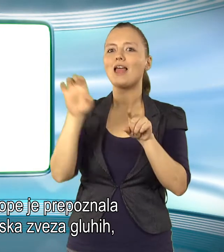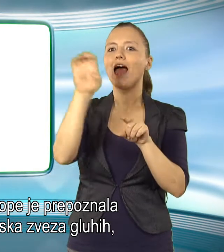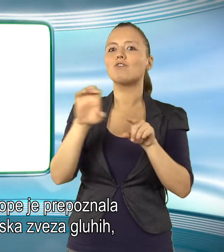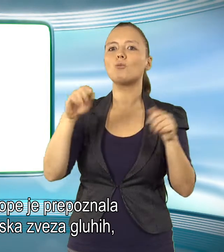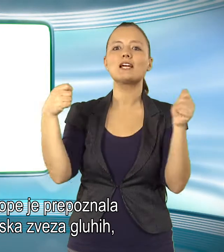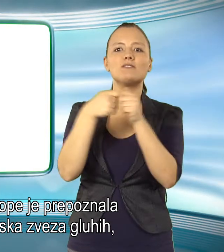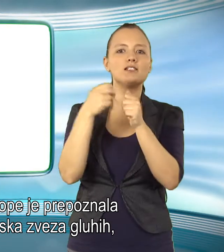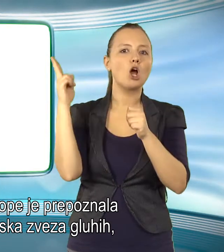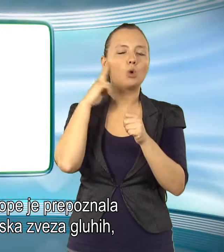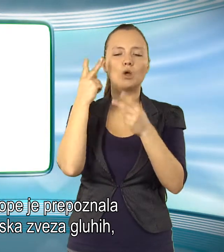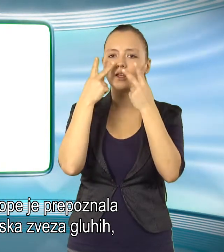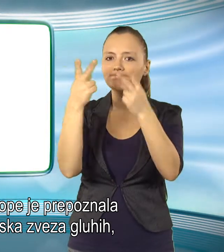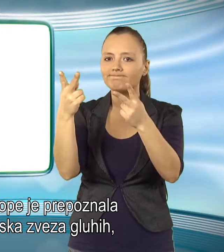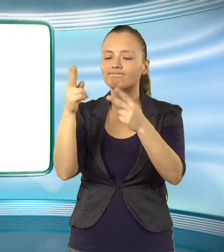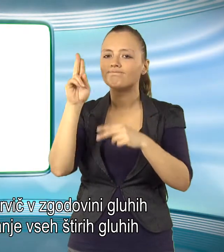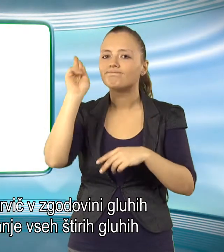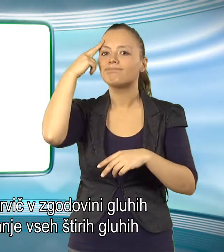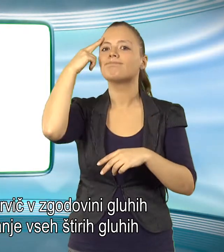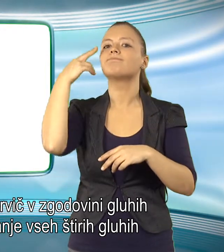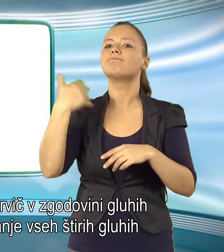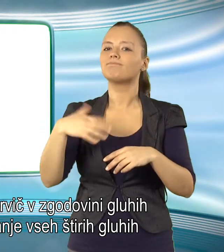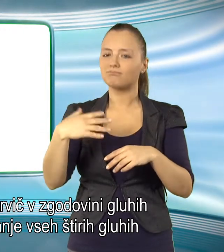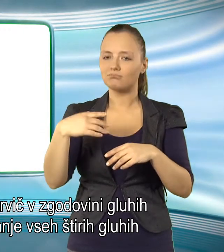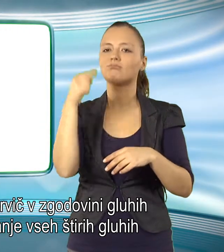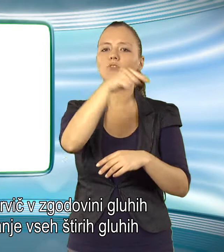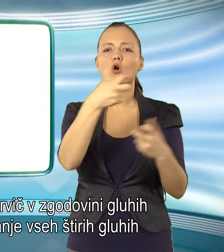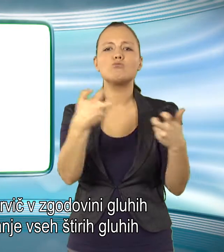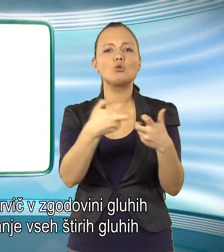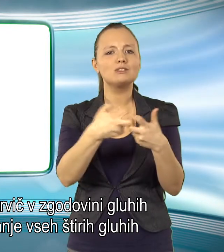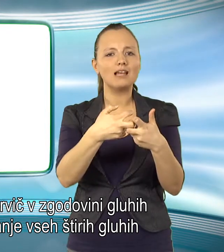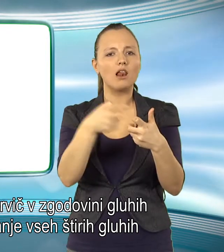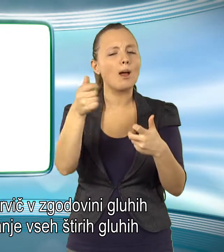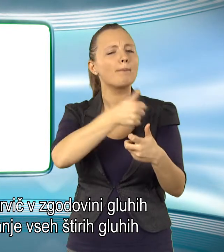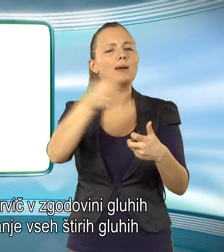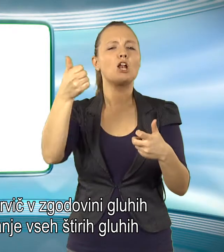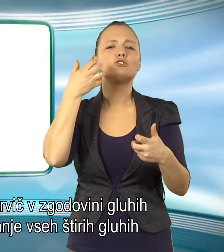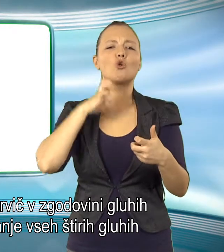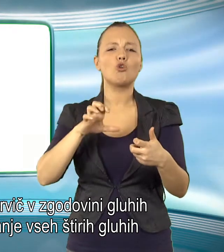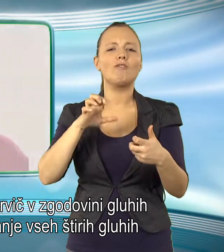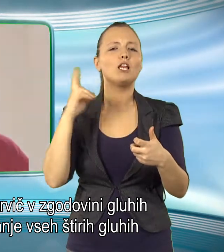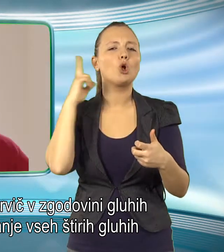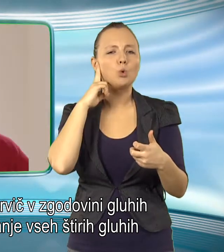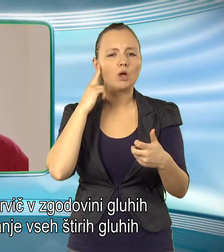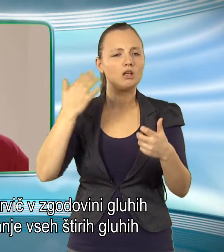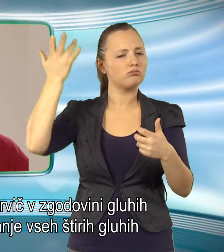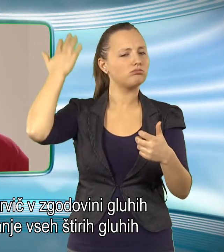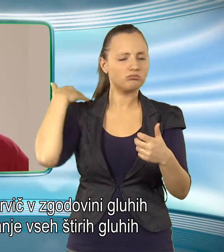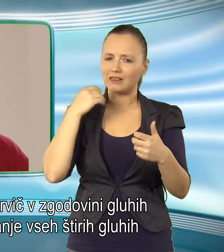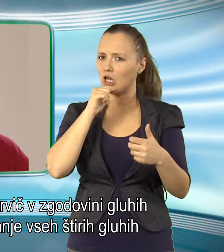ki je v Bruslju prvič v zgodovini gluhih priredila srečanje vseh štirih gluhih politikov, kjer so si izmenjali